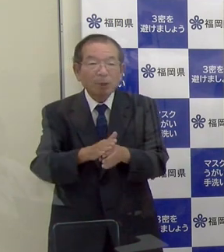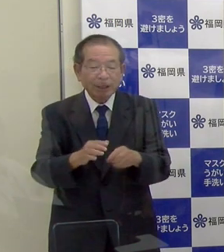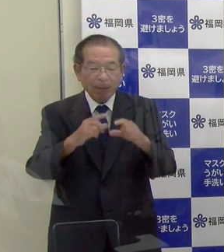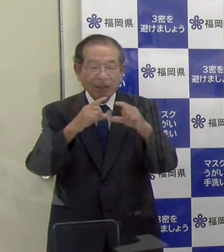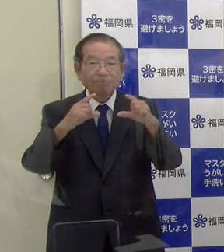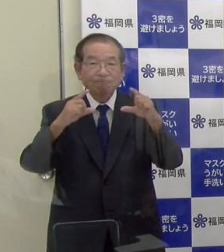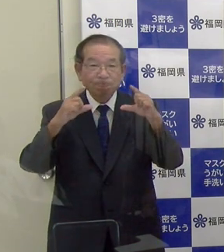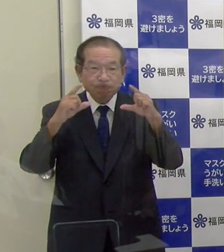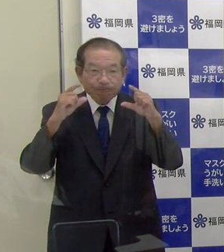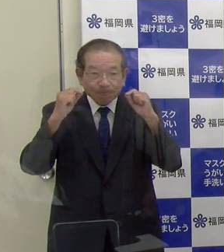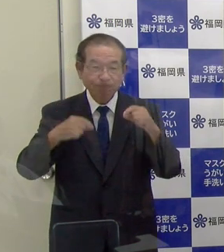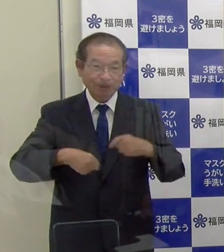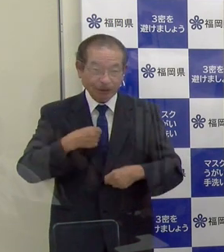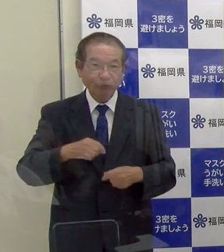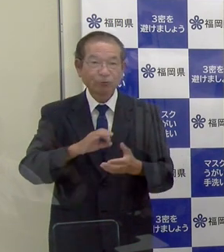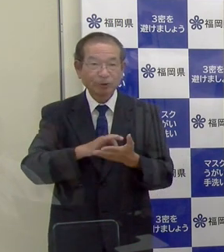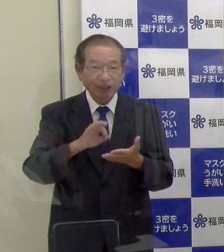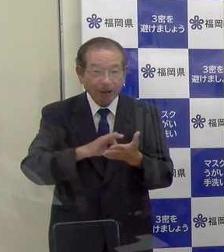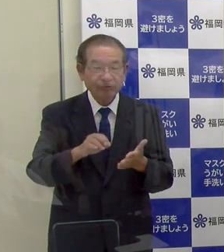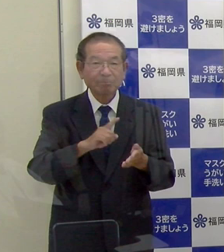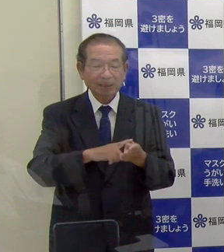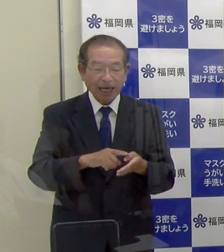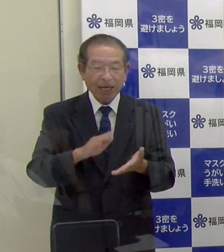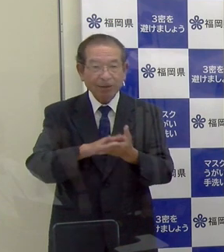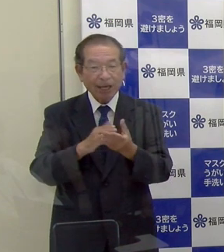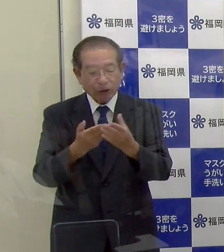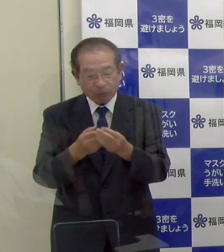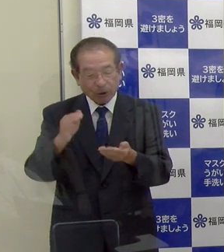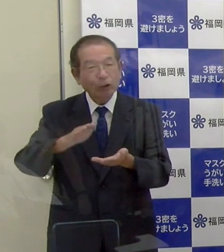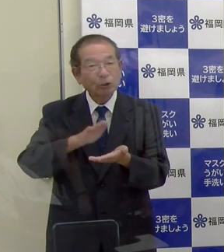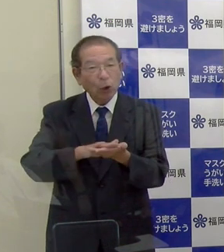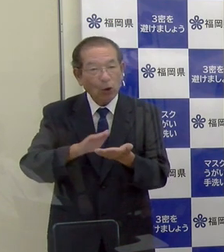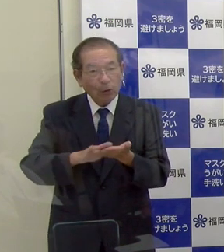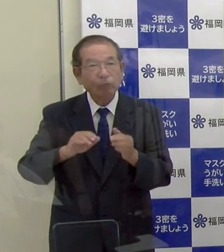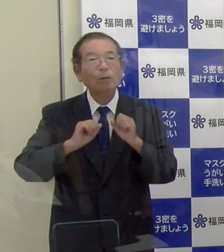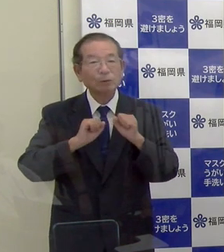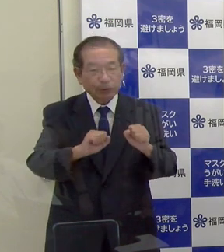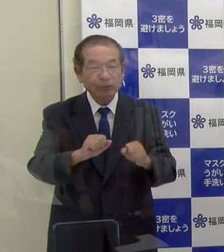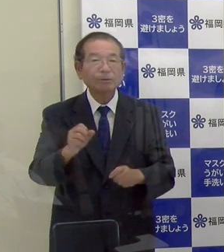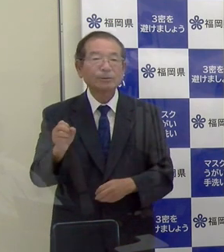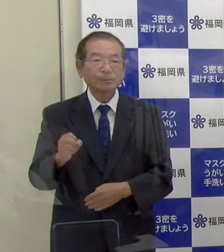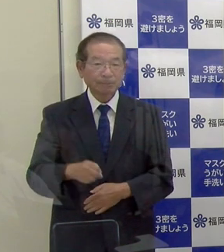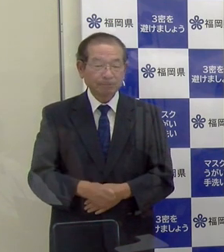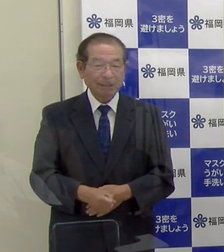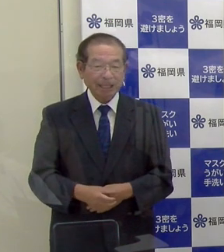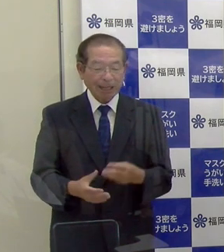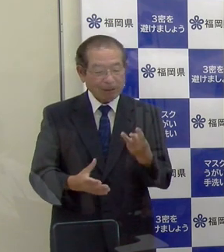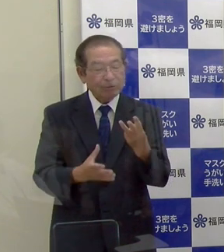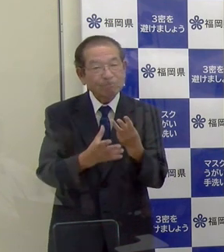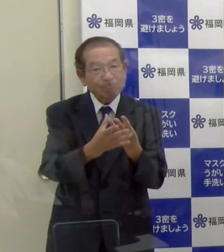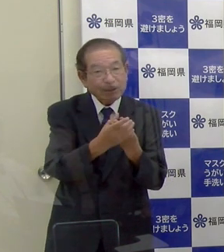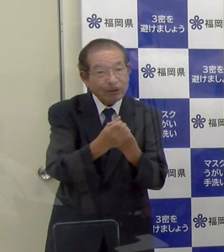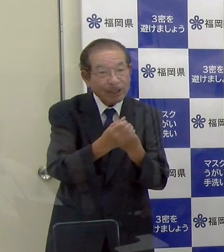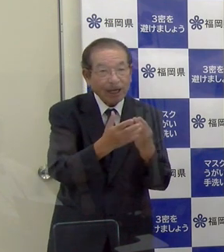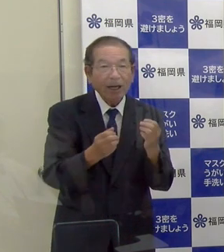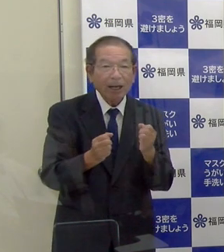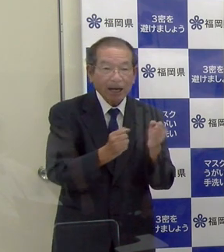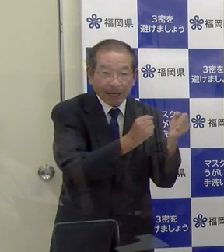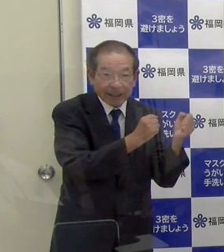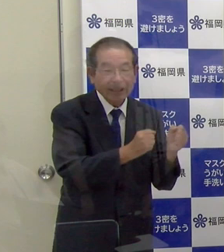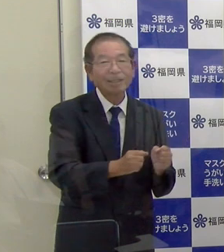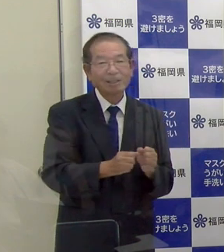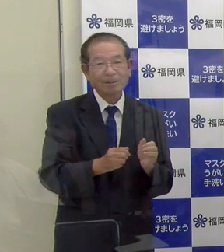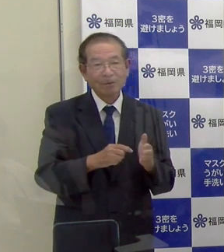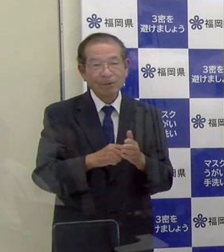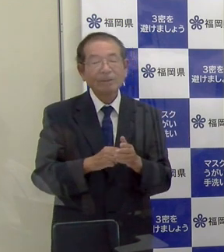正しく着用していただくって指の消毒を行っていただく3つの3つの回避に努めて